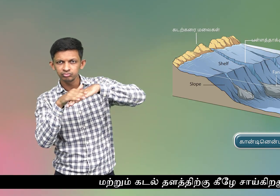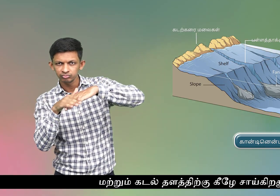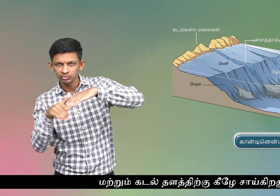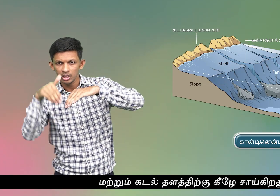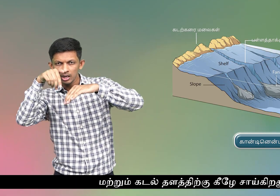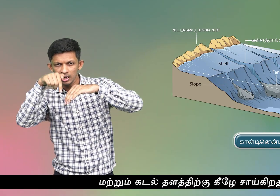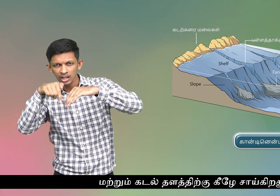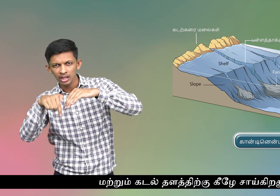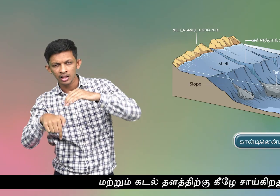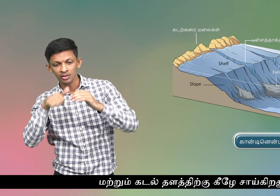சாய்கிறது.